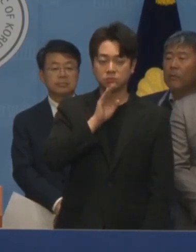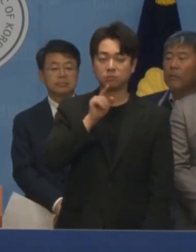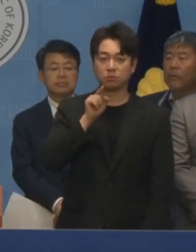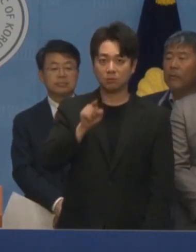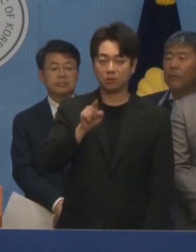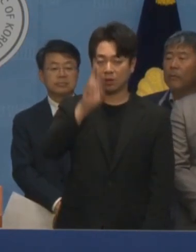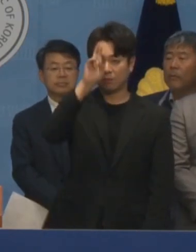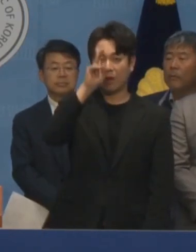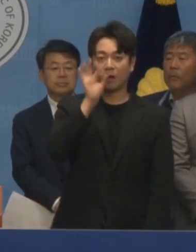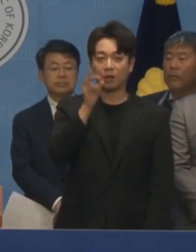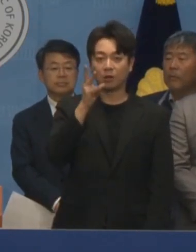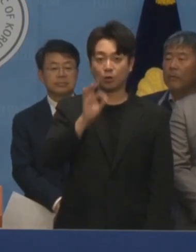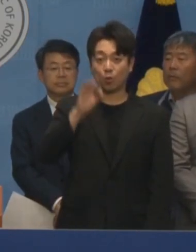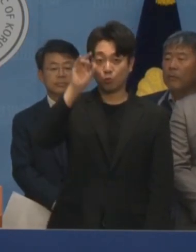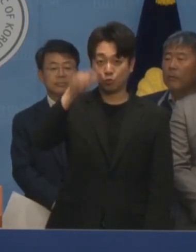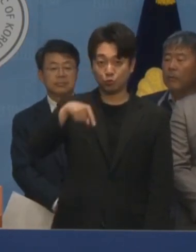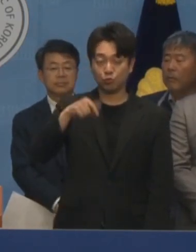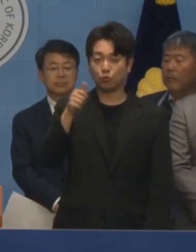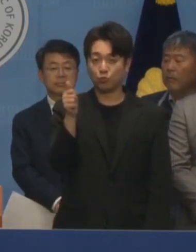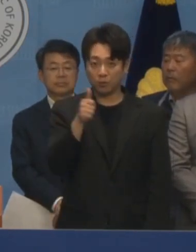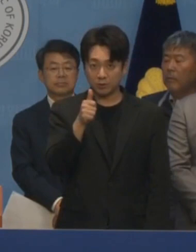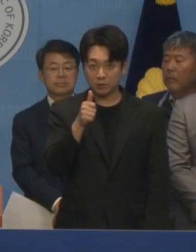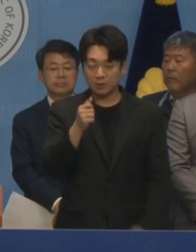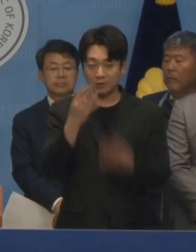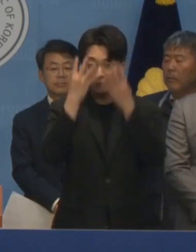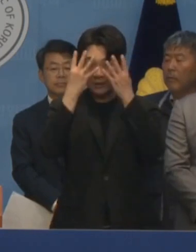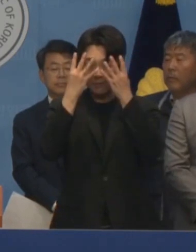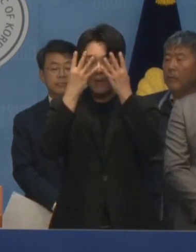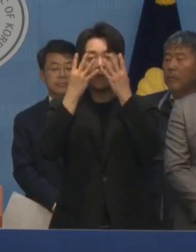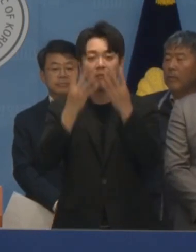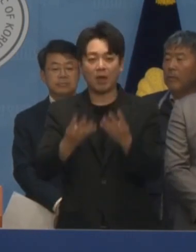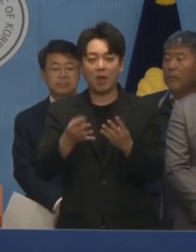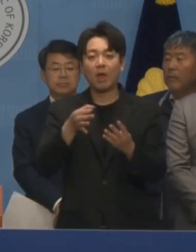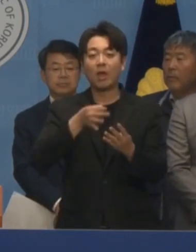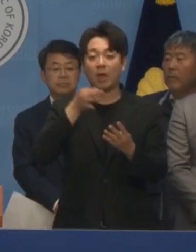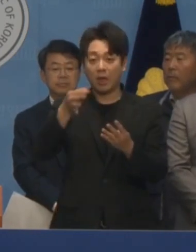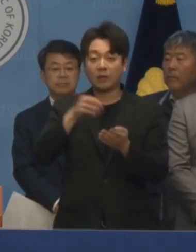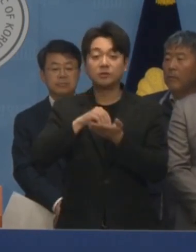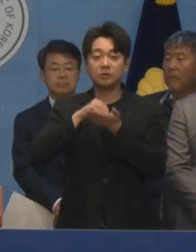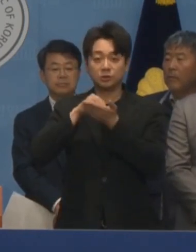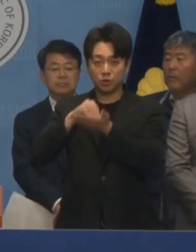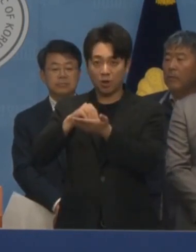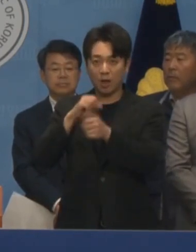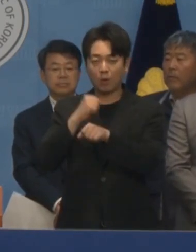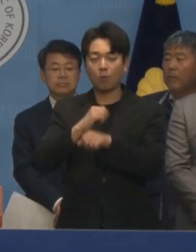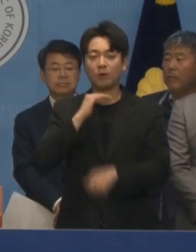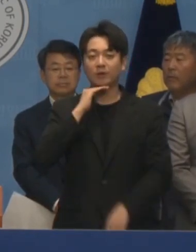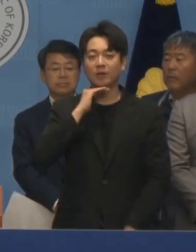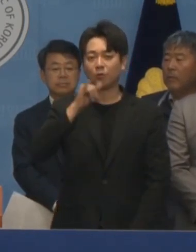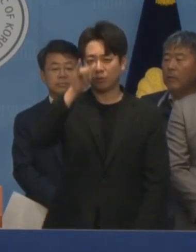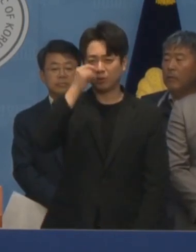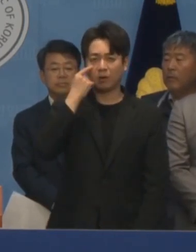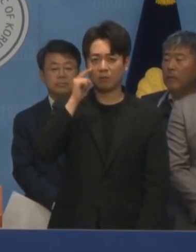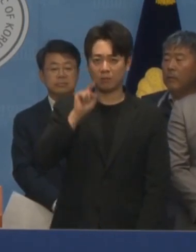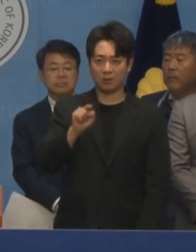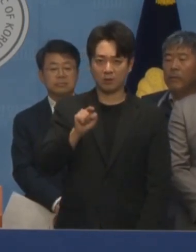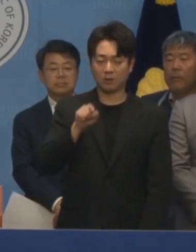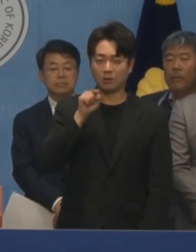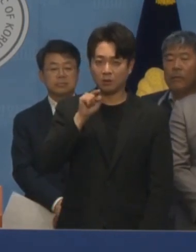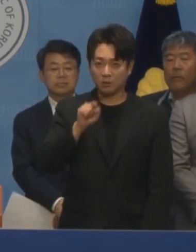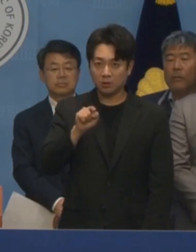회장은 보석을 신청해 놓고 나올 날만 손꼽아 기다린다고 합니다. 이런